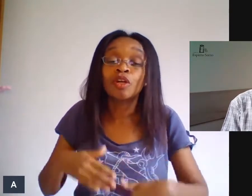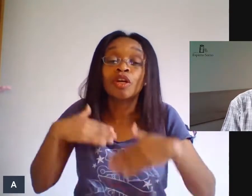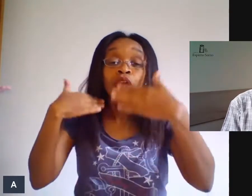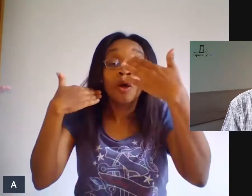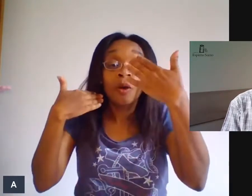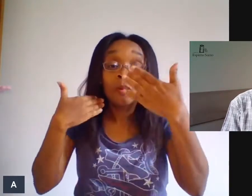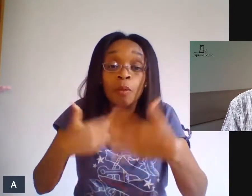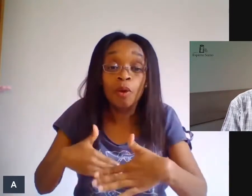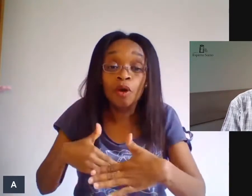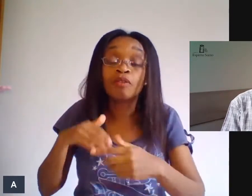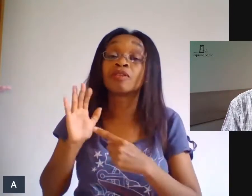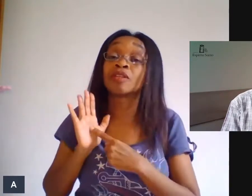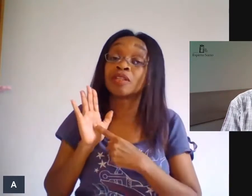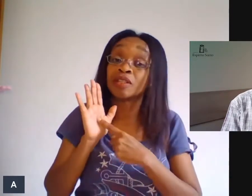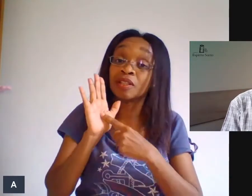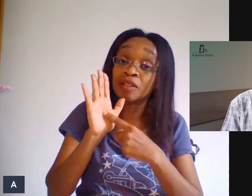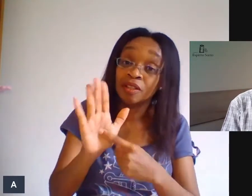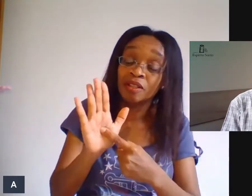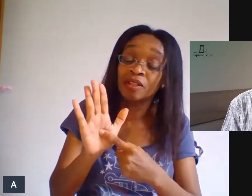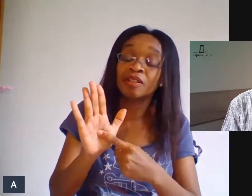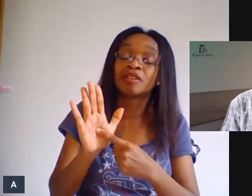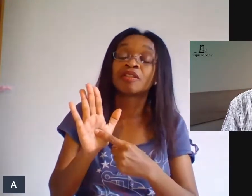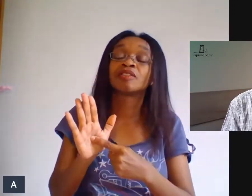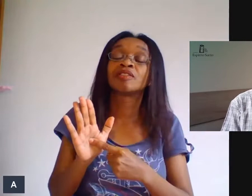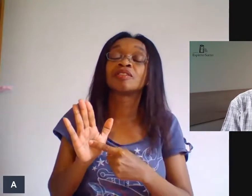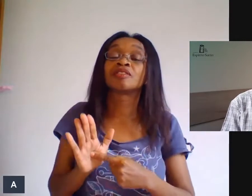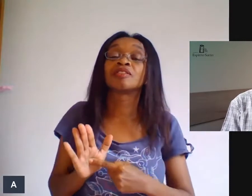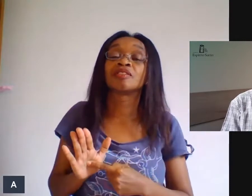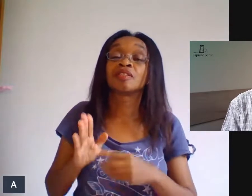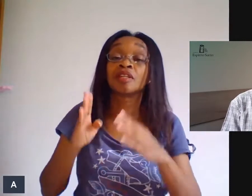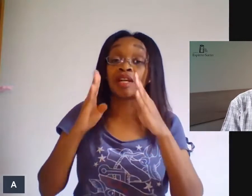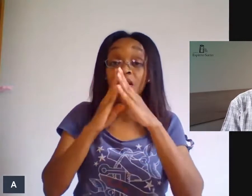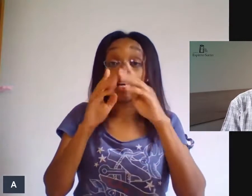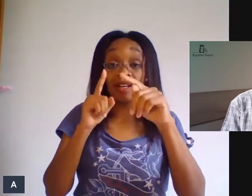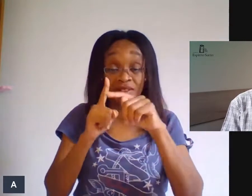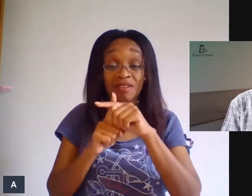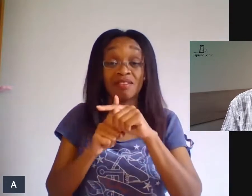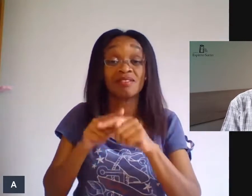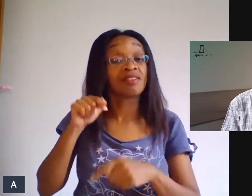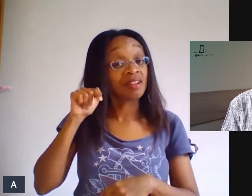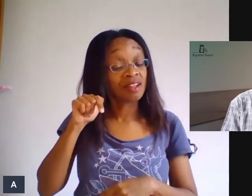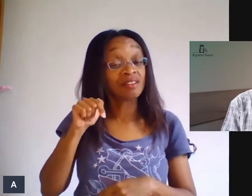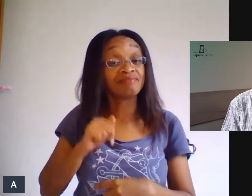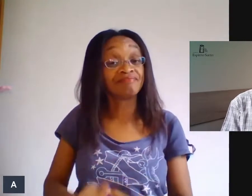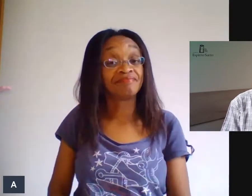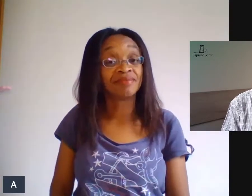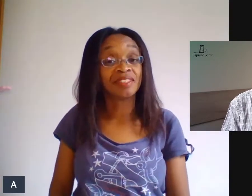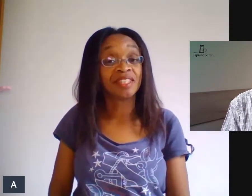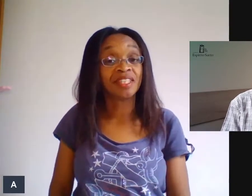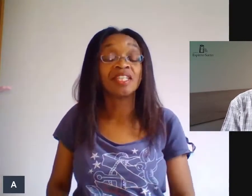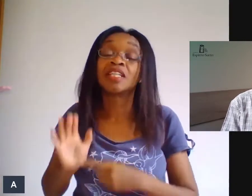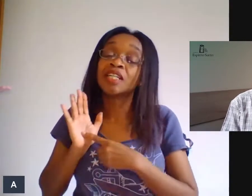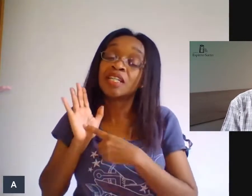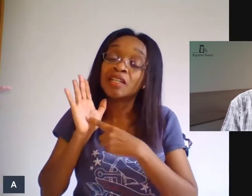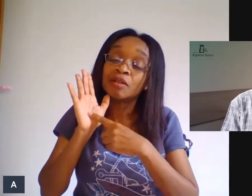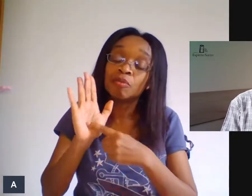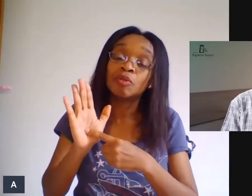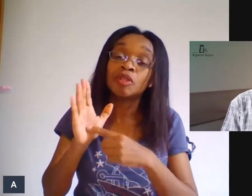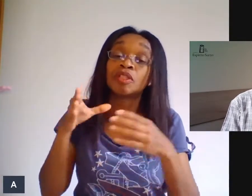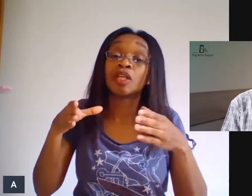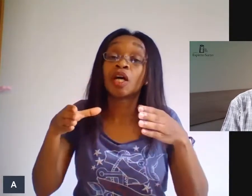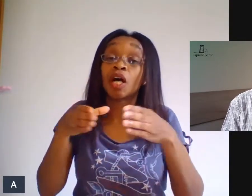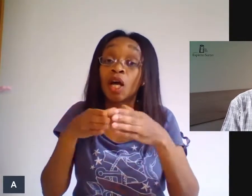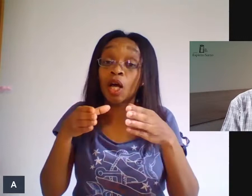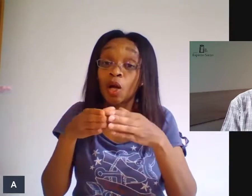testemunha que representa a igreja naquele momento, né? Representa a comunidade,